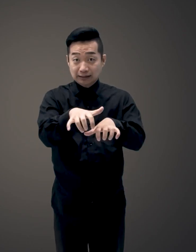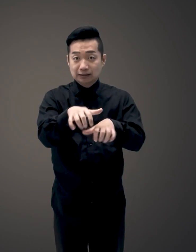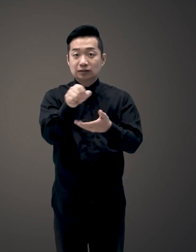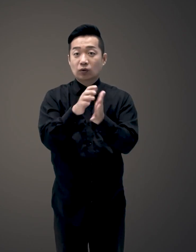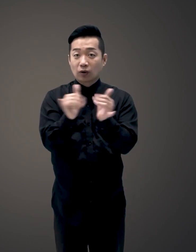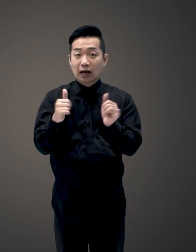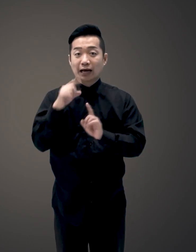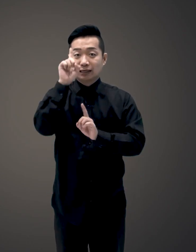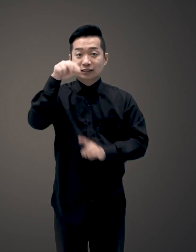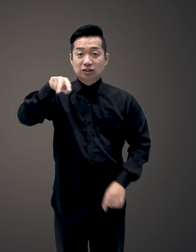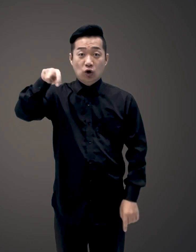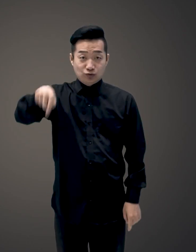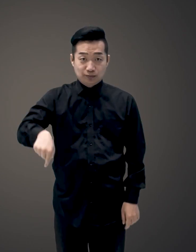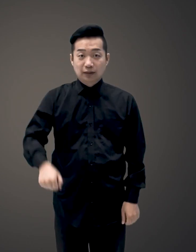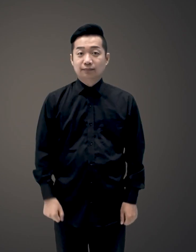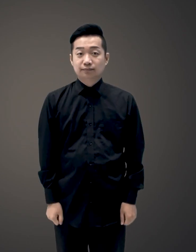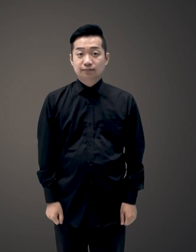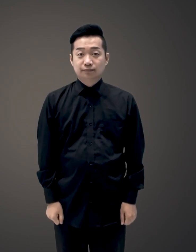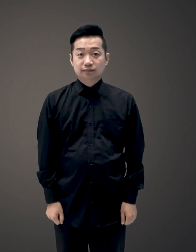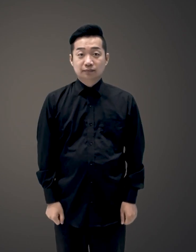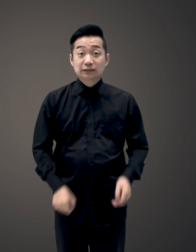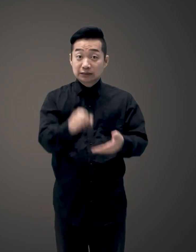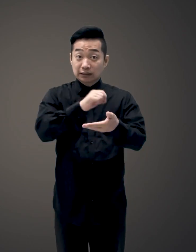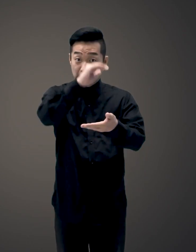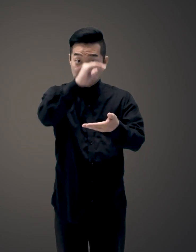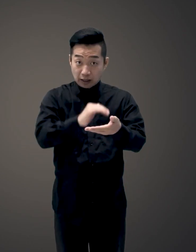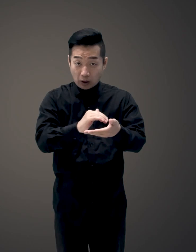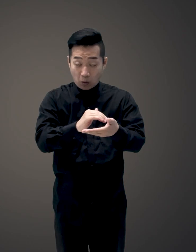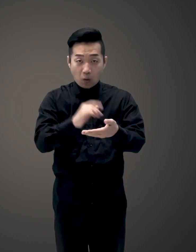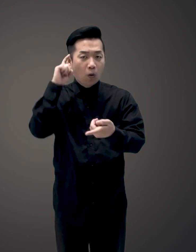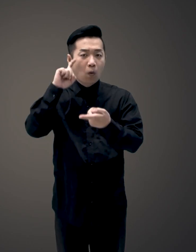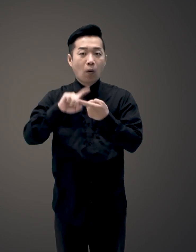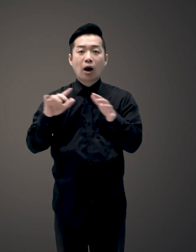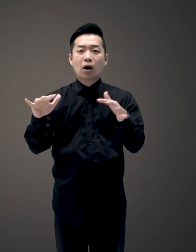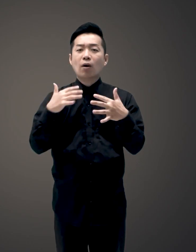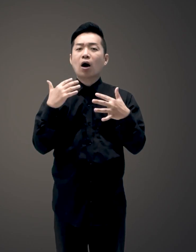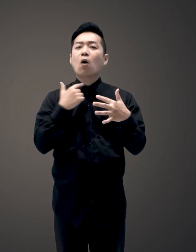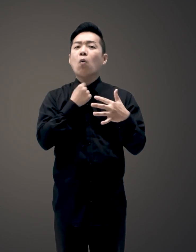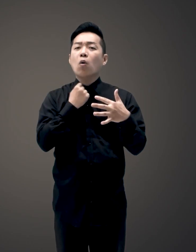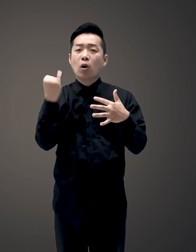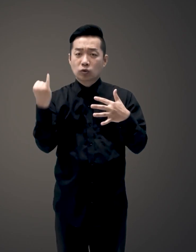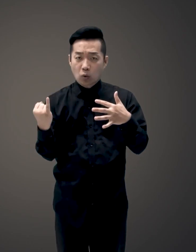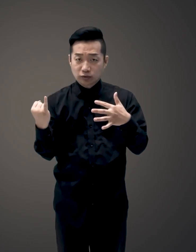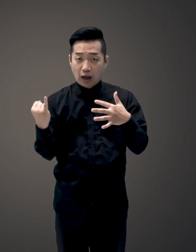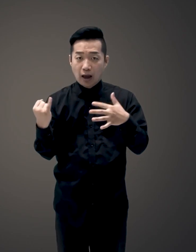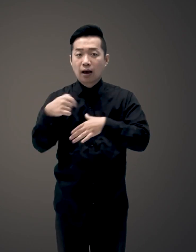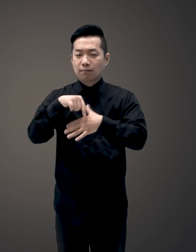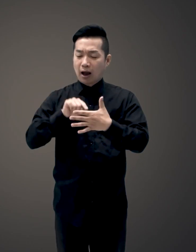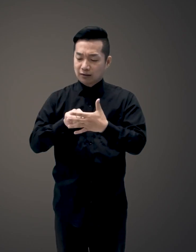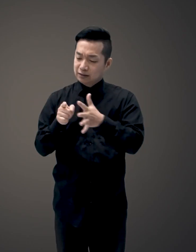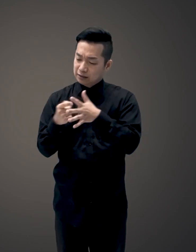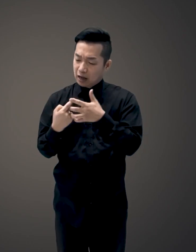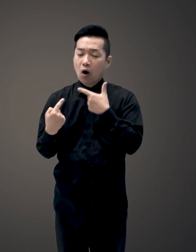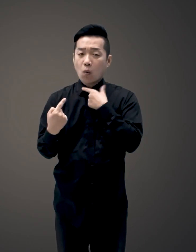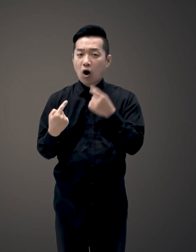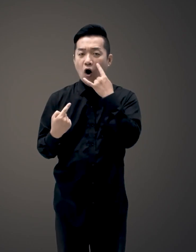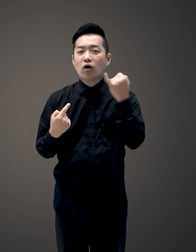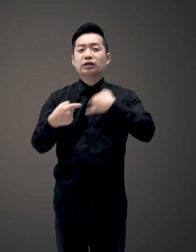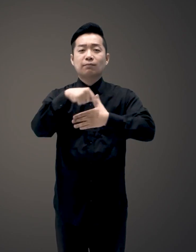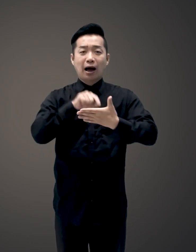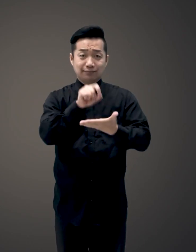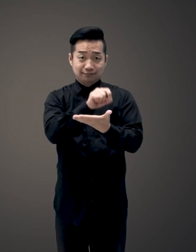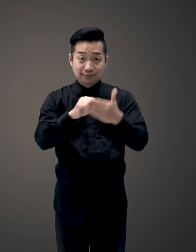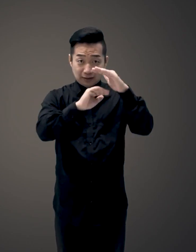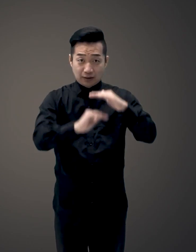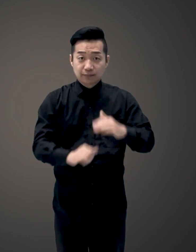쓴 소설가 이서수입니다. 이 작품은 관종이 동생을 이해하려는 언니의 마음을 그린 소설이에요.